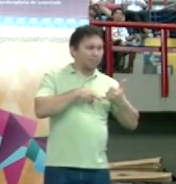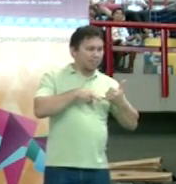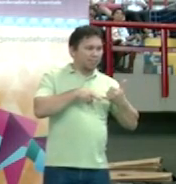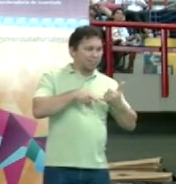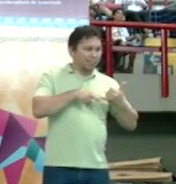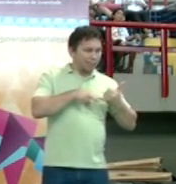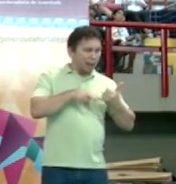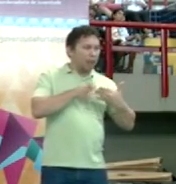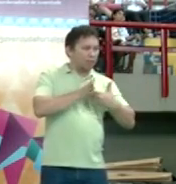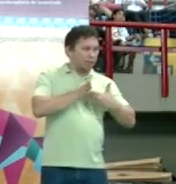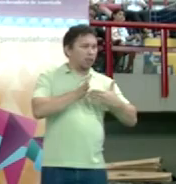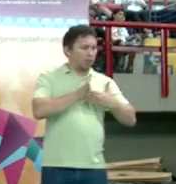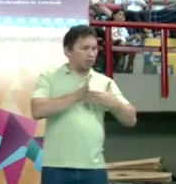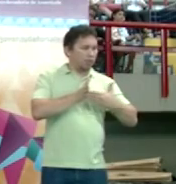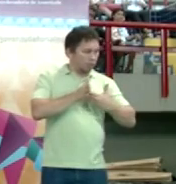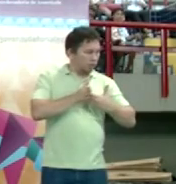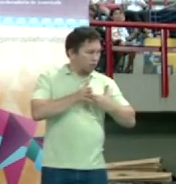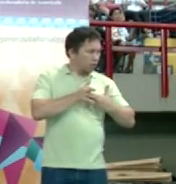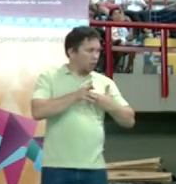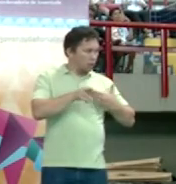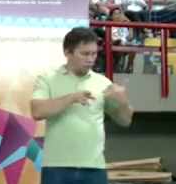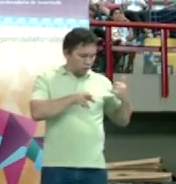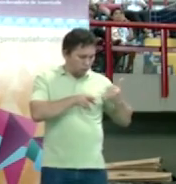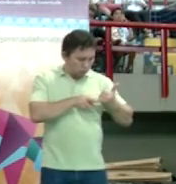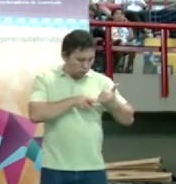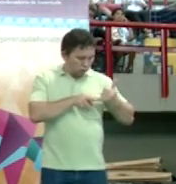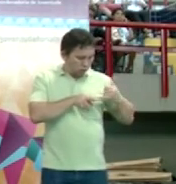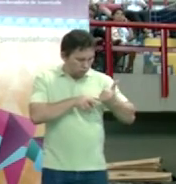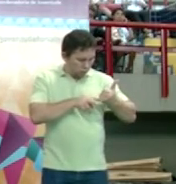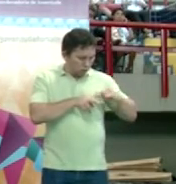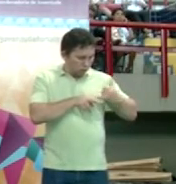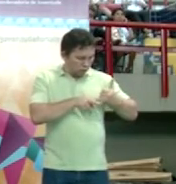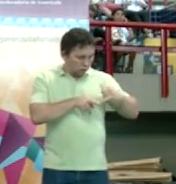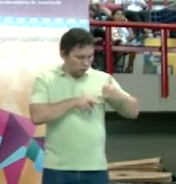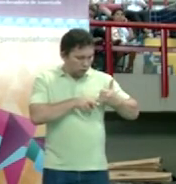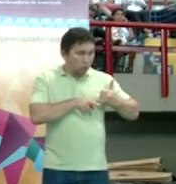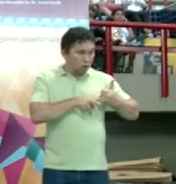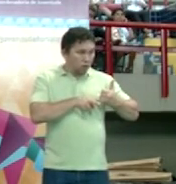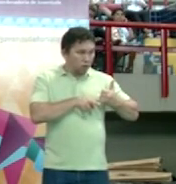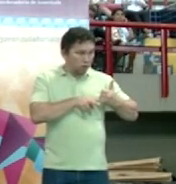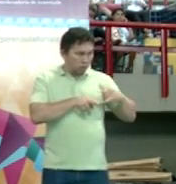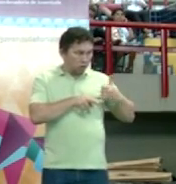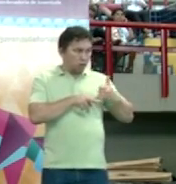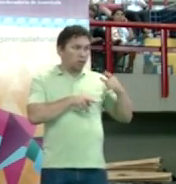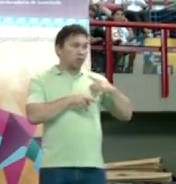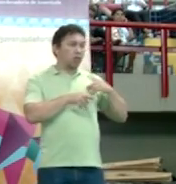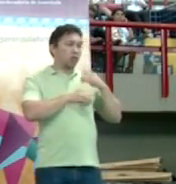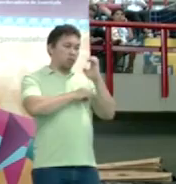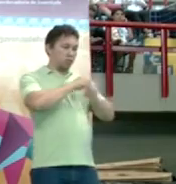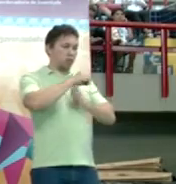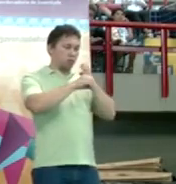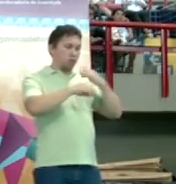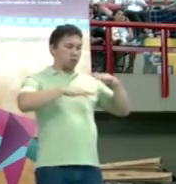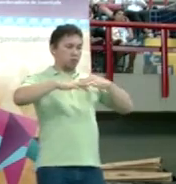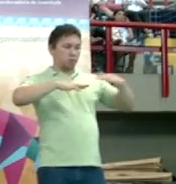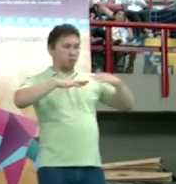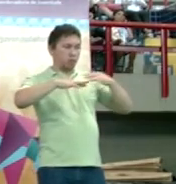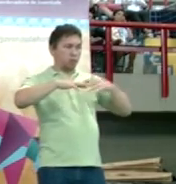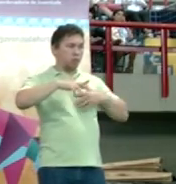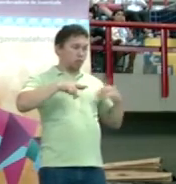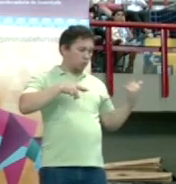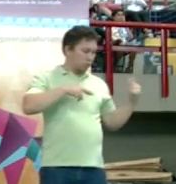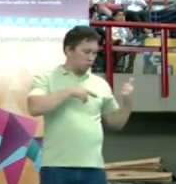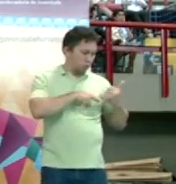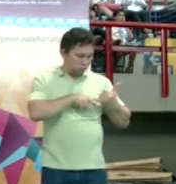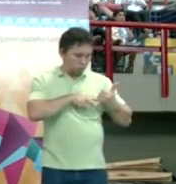dificuldade de percorrer essa resistência? Vai. Quando a corrente elétrica, que são os elétrons em movimento, encontra